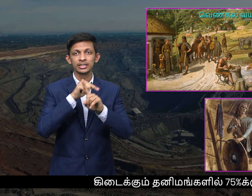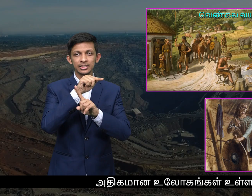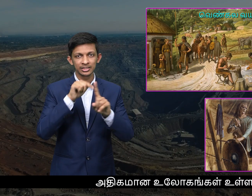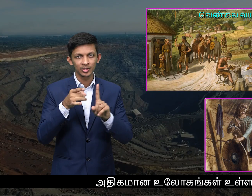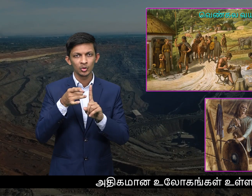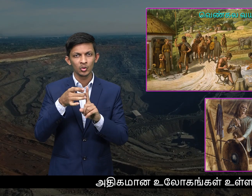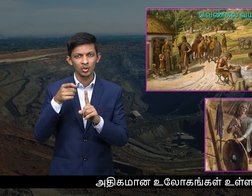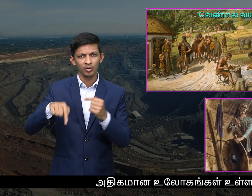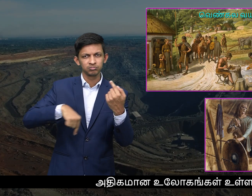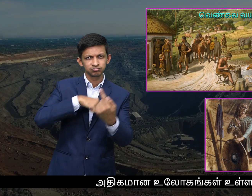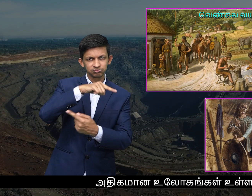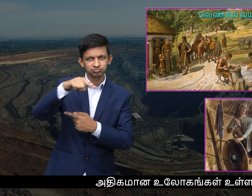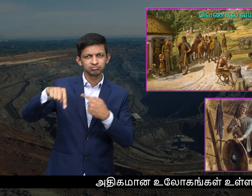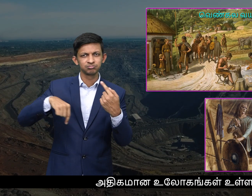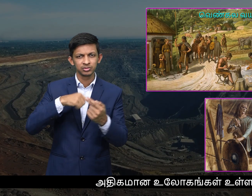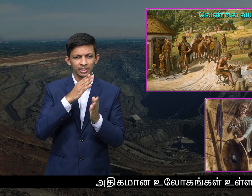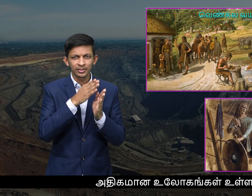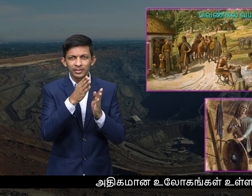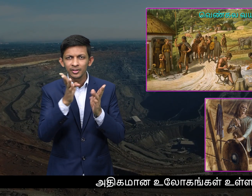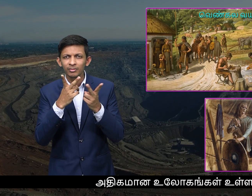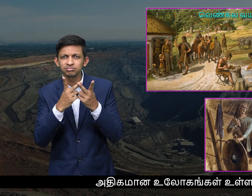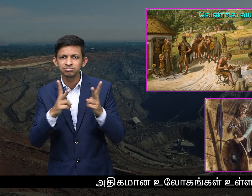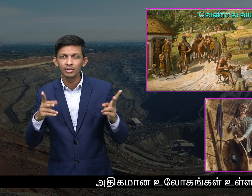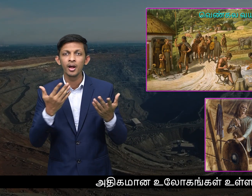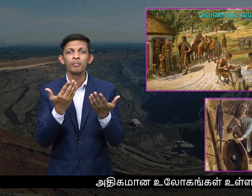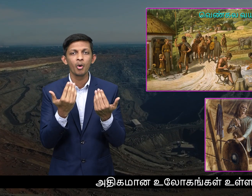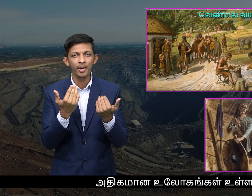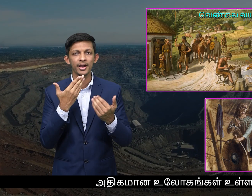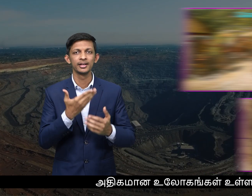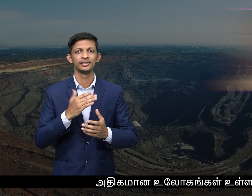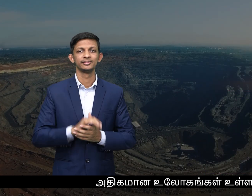75% அதிகமான உலோகங்கள் உள்ளன.